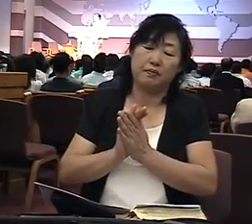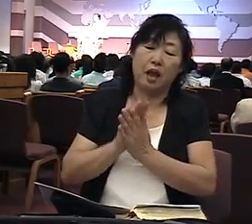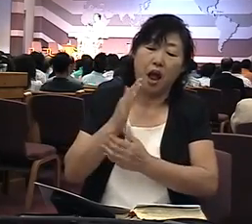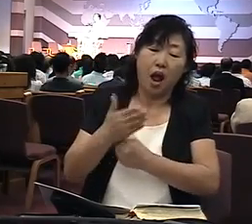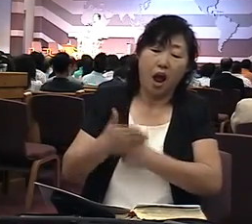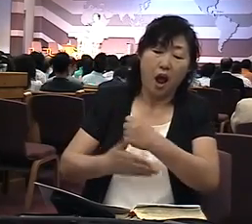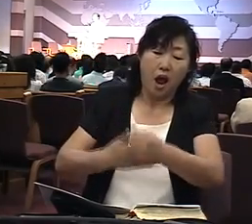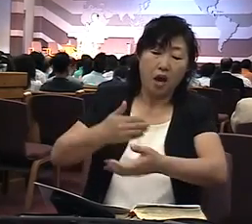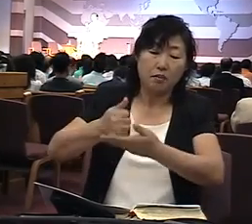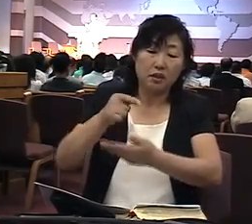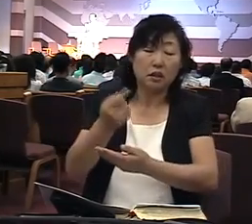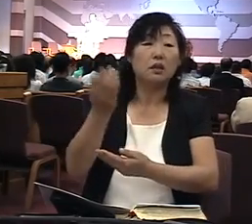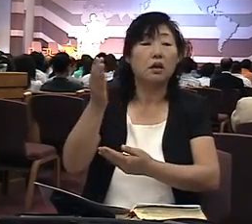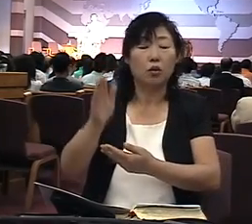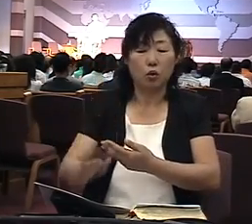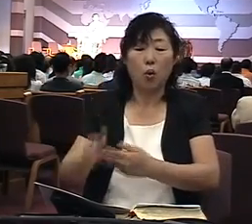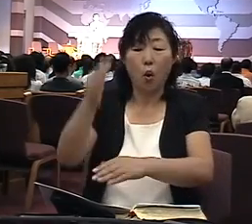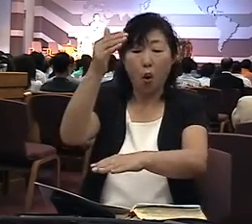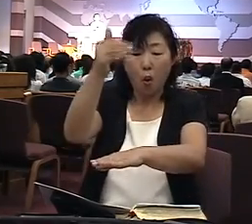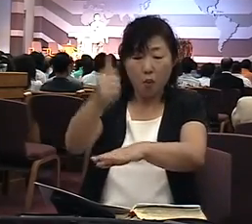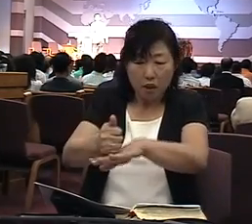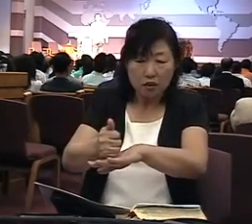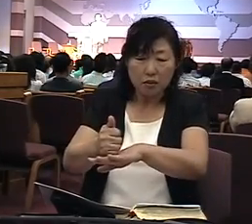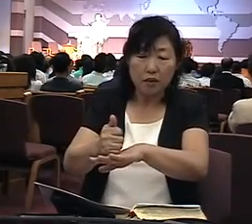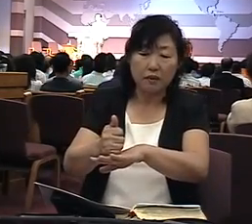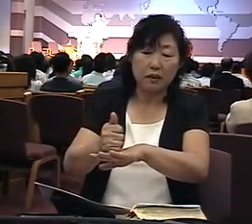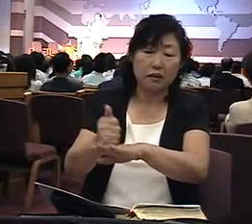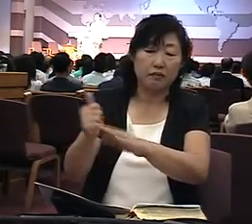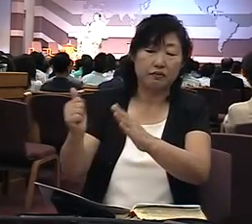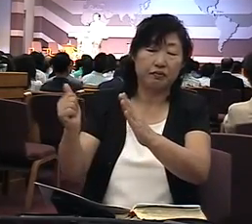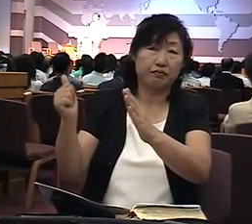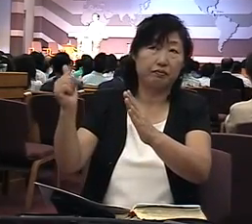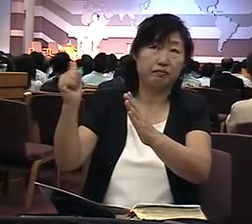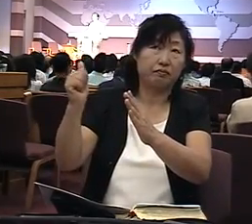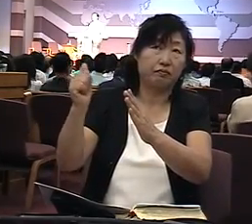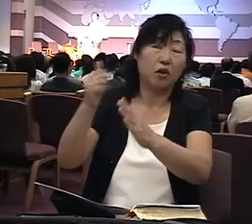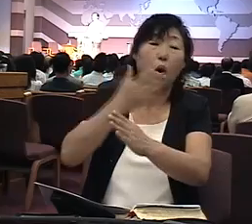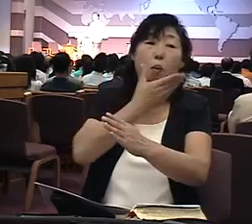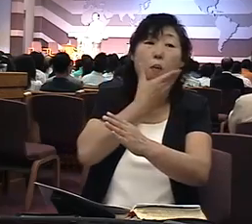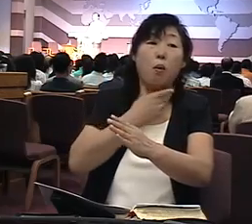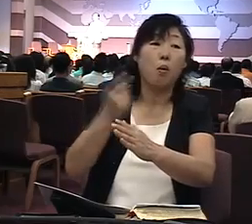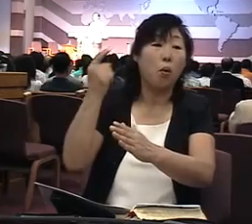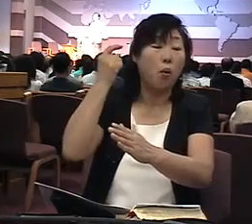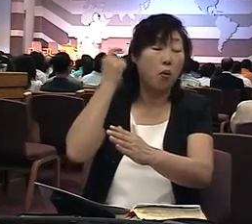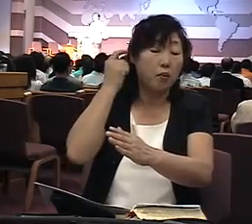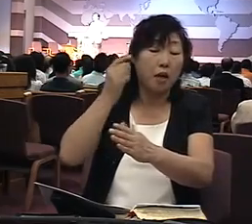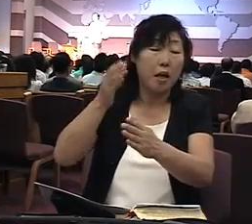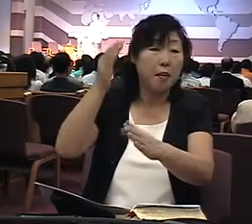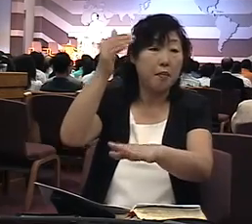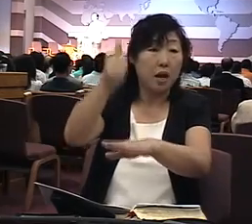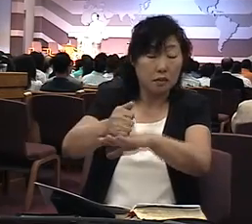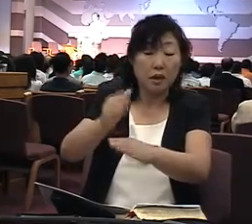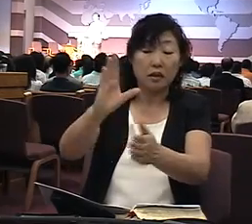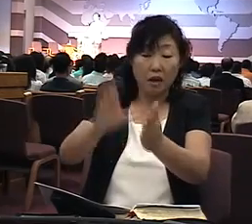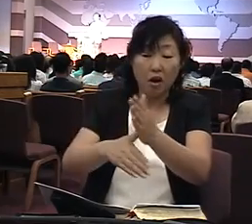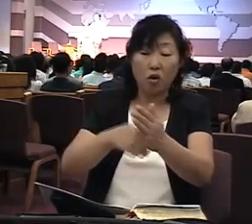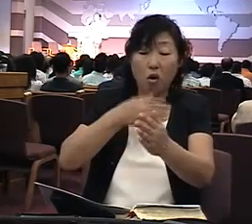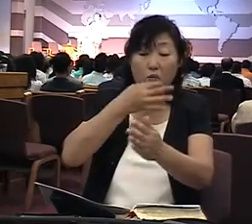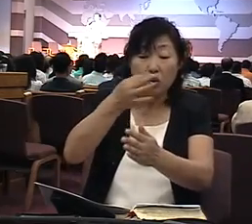하나님께서 그래도 이 마지막 프론티어라고 불려지고 있는, 복음의 프론티어라고 불려지고 있는 이슬람 국가에, 그것도